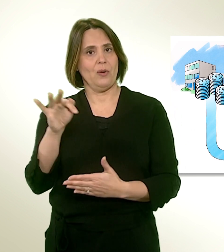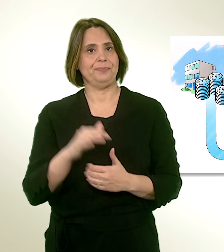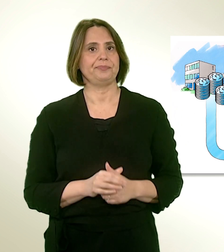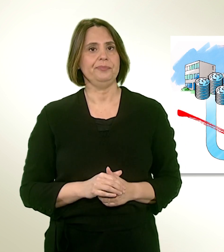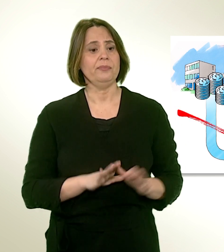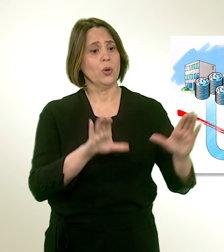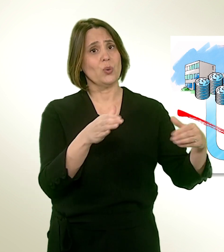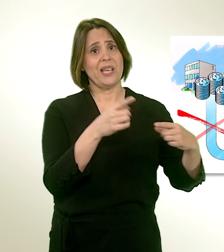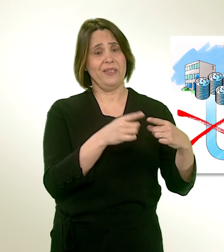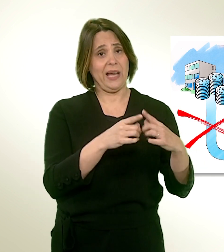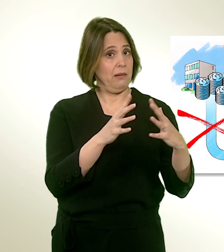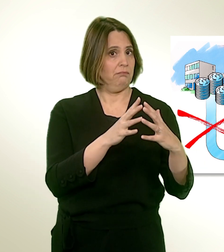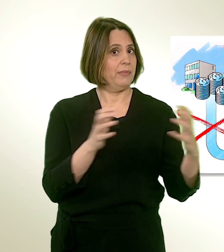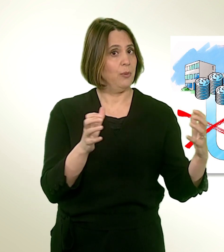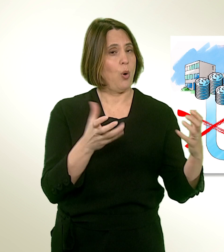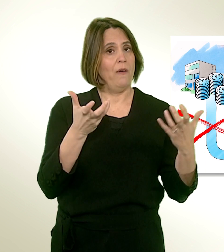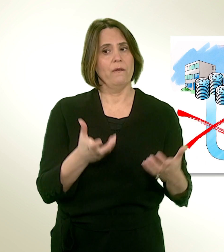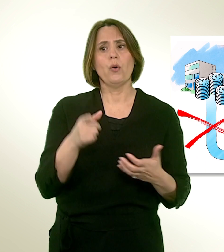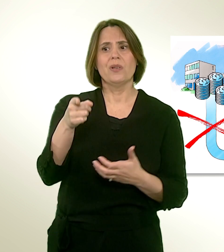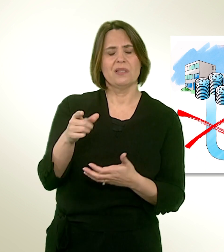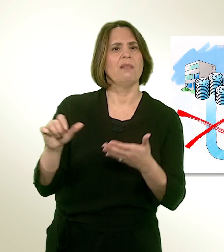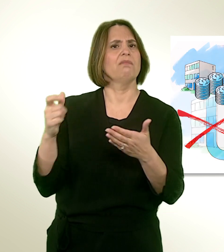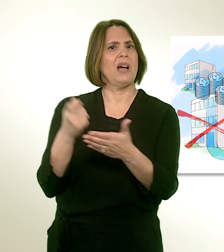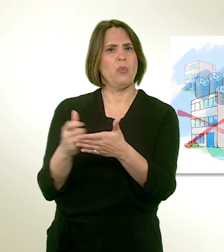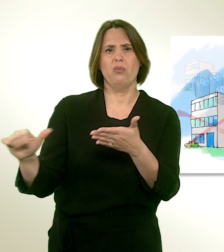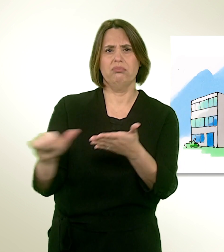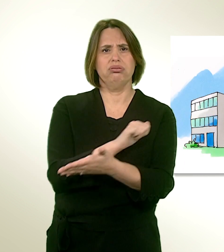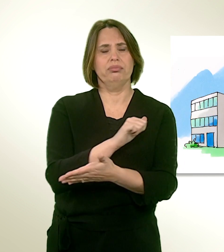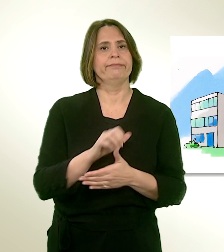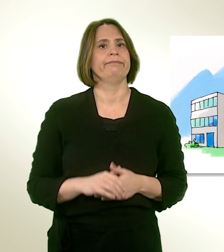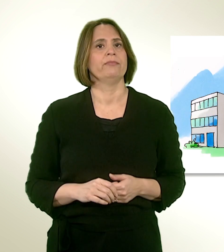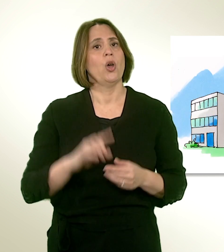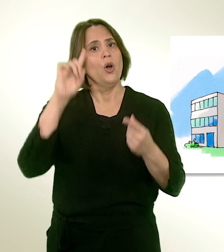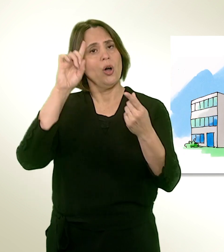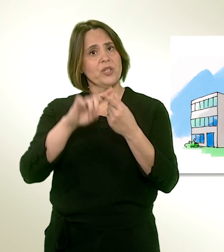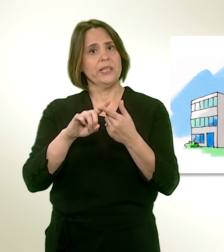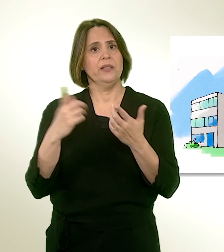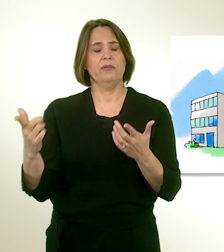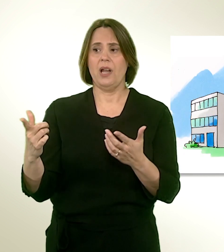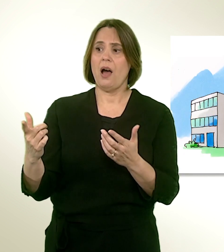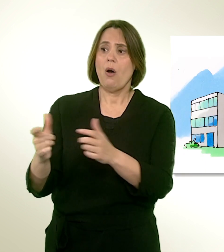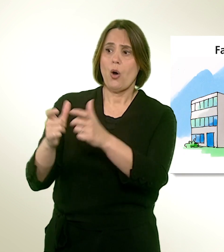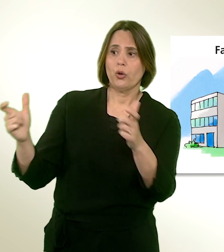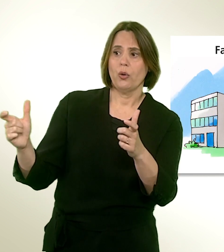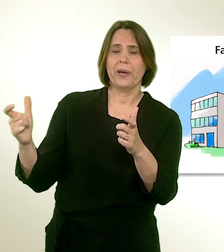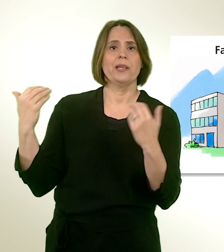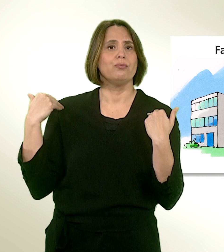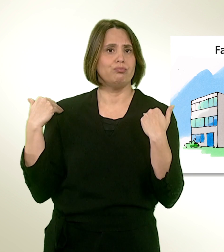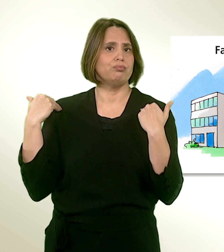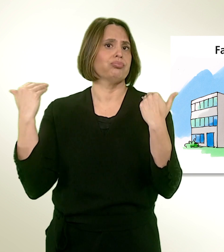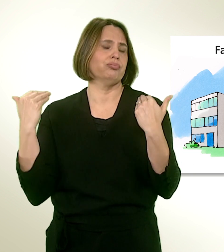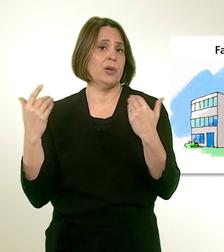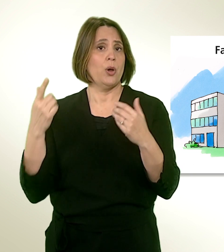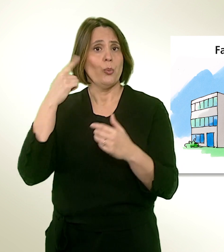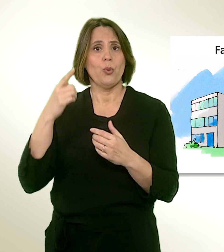Le Conseil fédéral et le Parlement veulent supprimer le droit de timbre d'émission. L'objectif est de réduire les coûts des entreprises et de favoriser